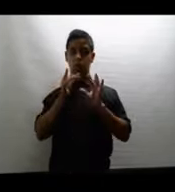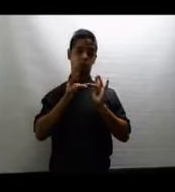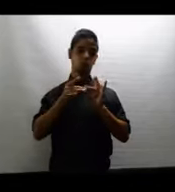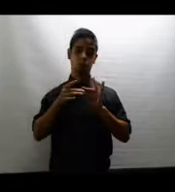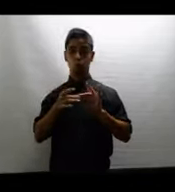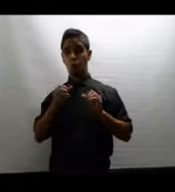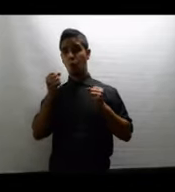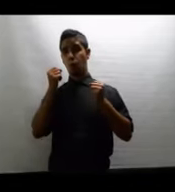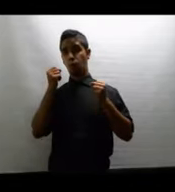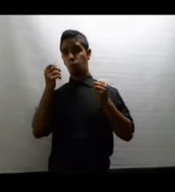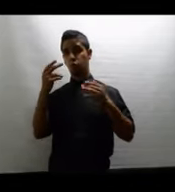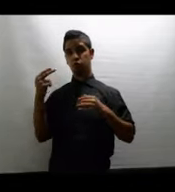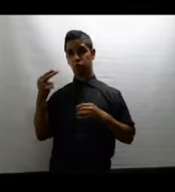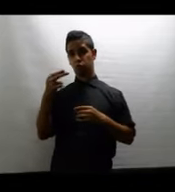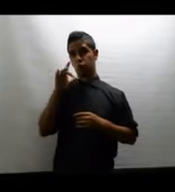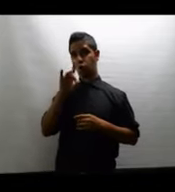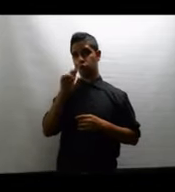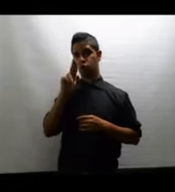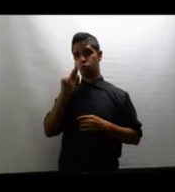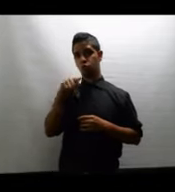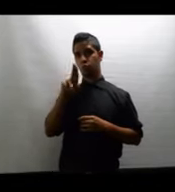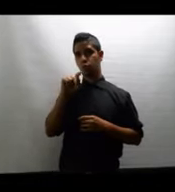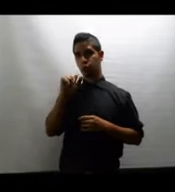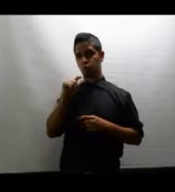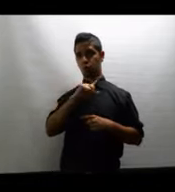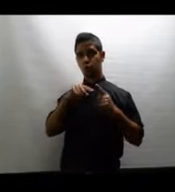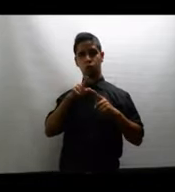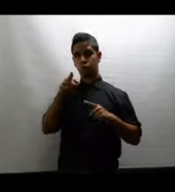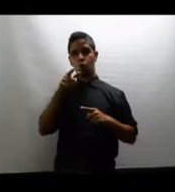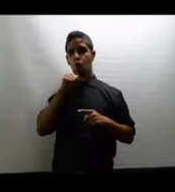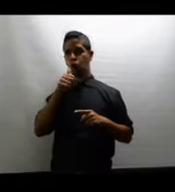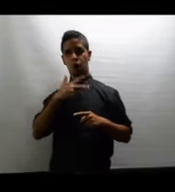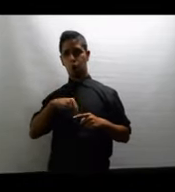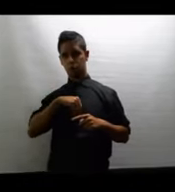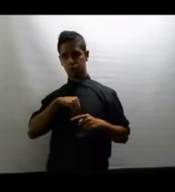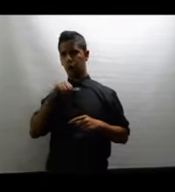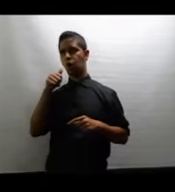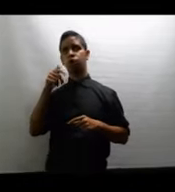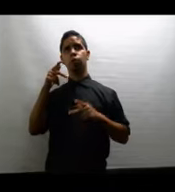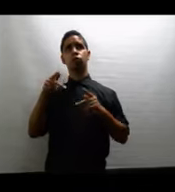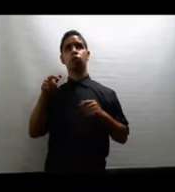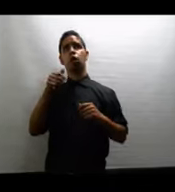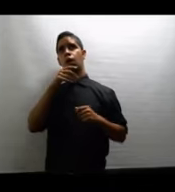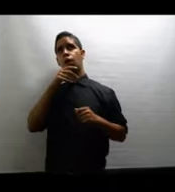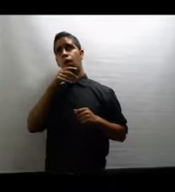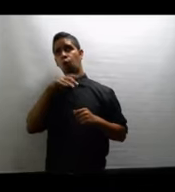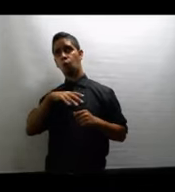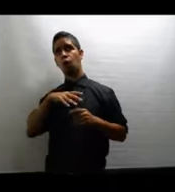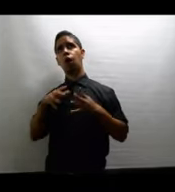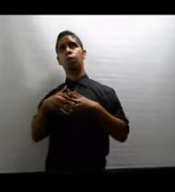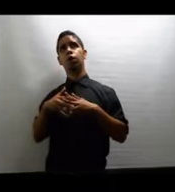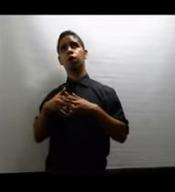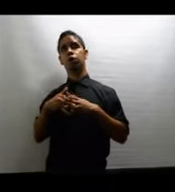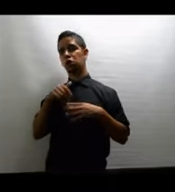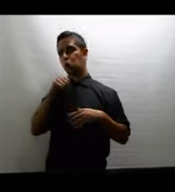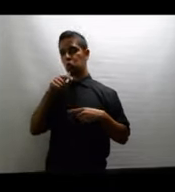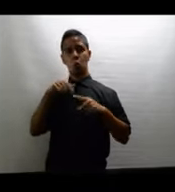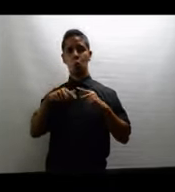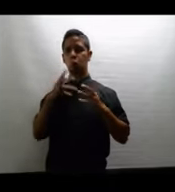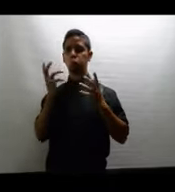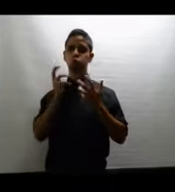de Ocho Puertas cuando abrió, que no era de ellos. Era de una comerciante norteamericana que no dio pie con